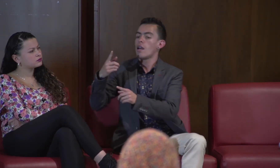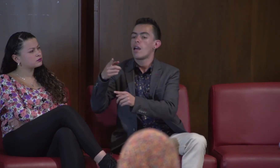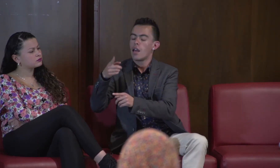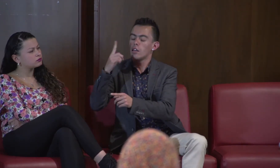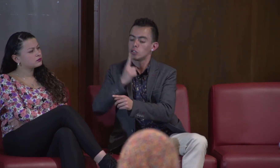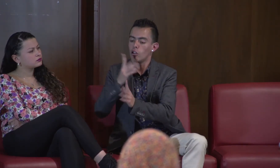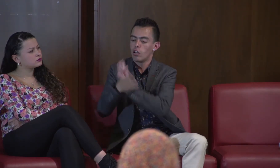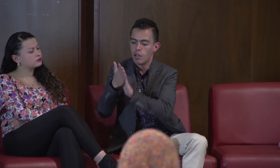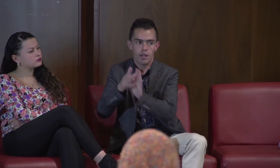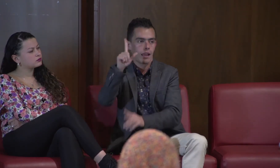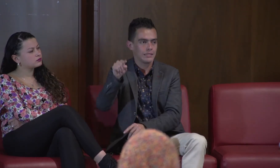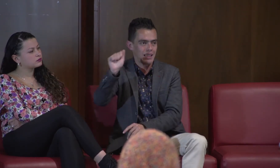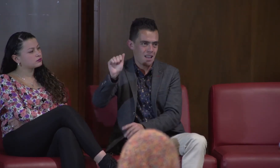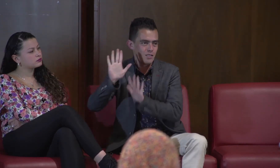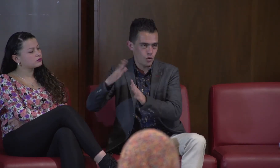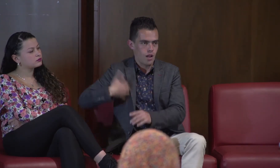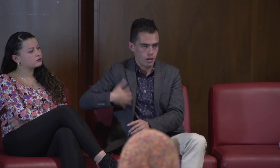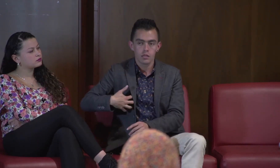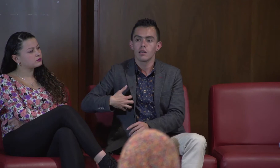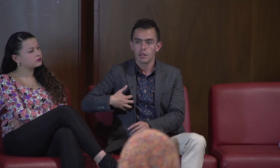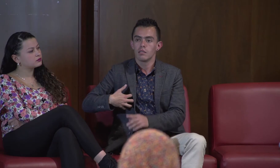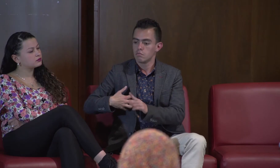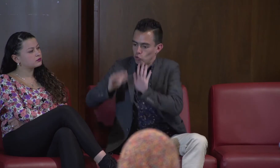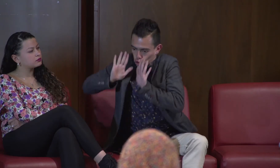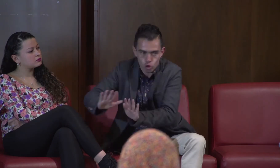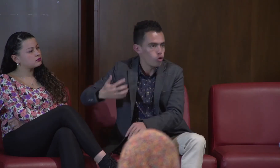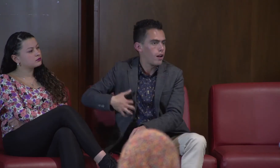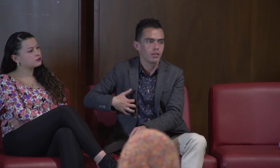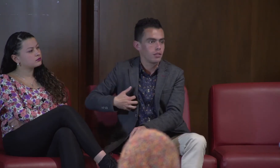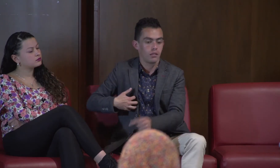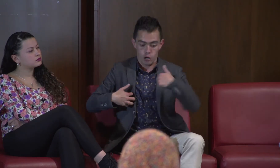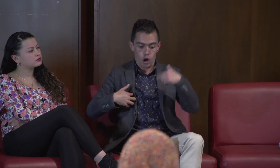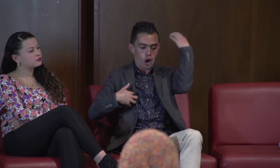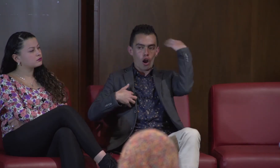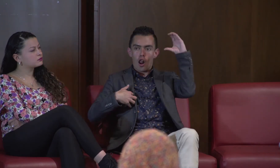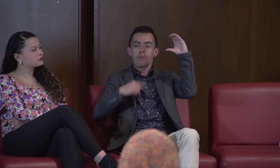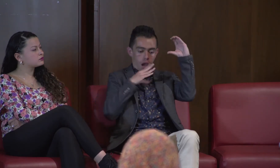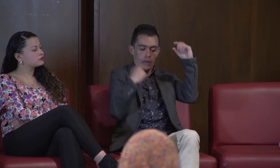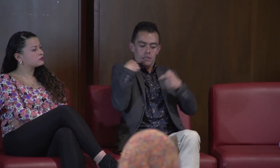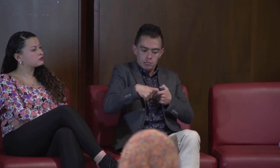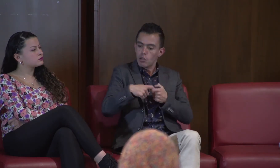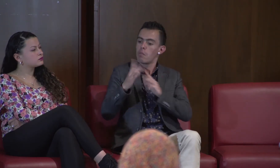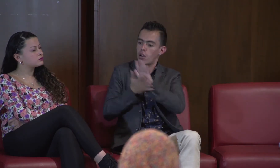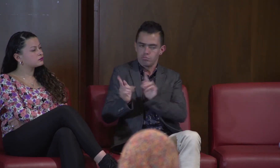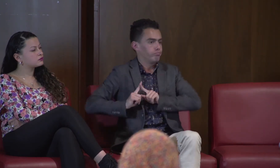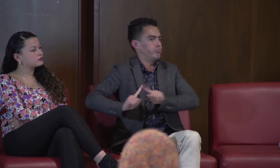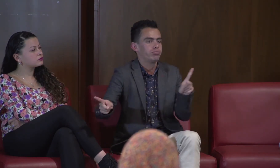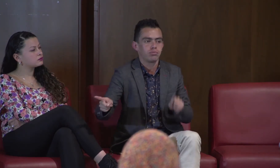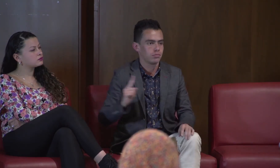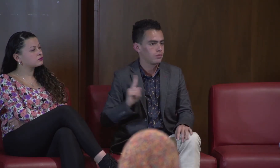tiene un español también distinto y por eso se habla de lengua de señas argentina, utilizada solamente en